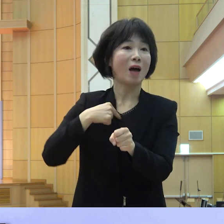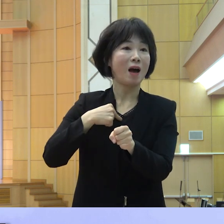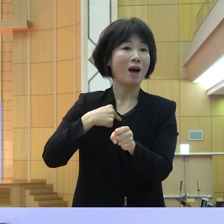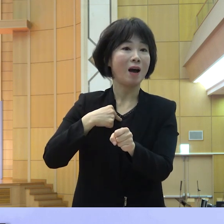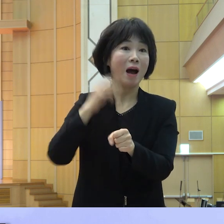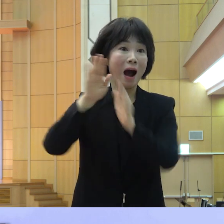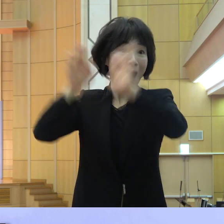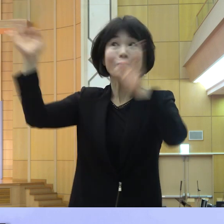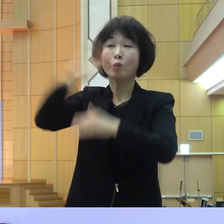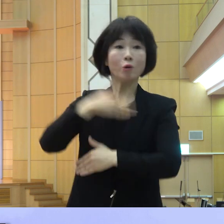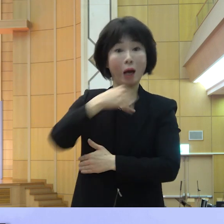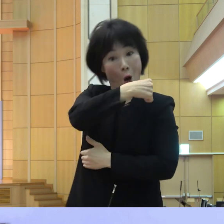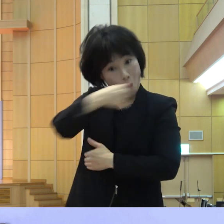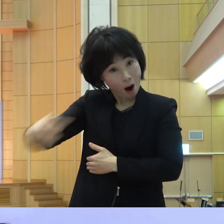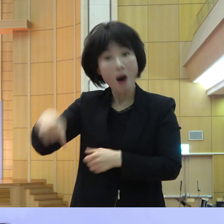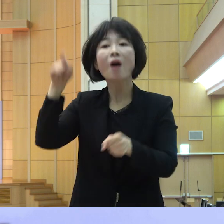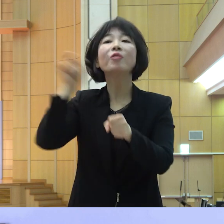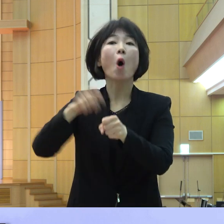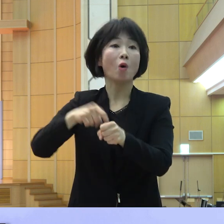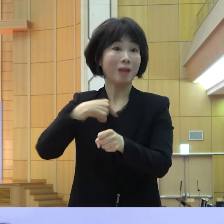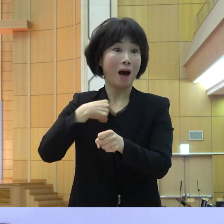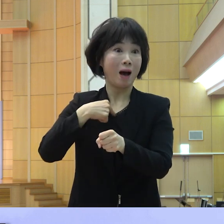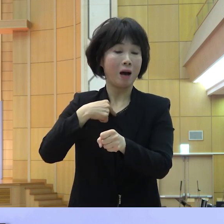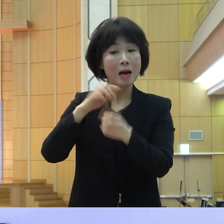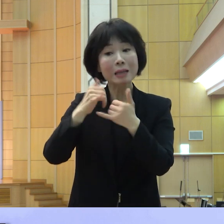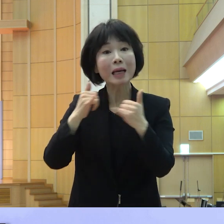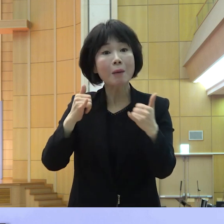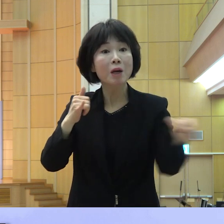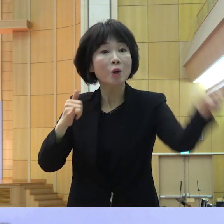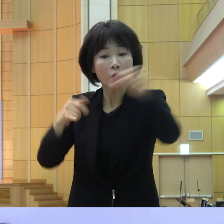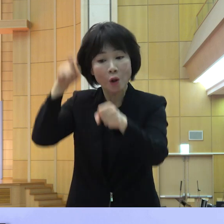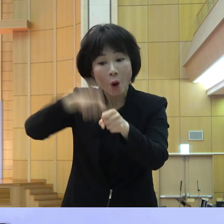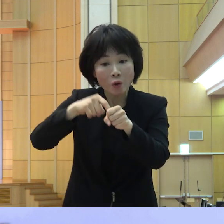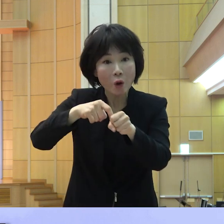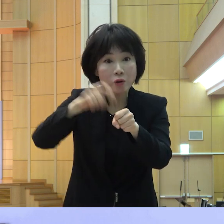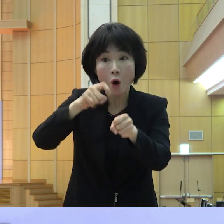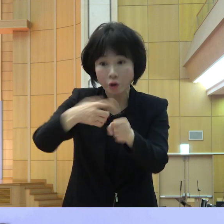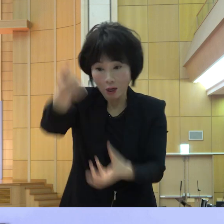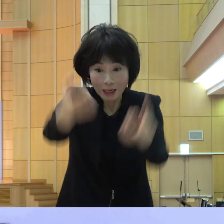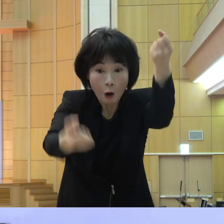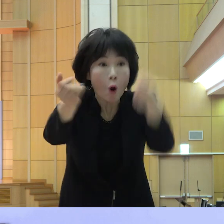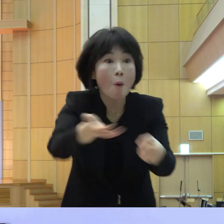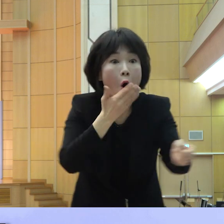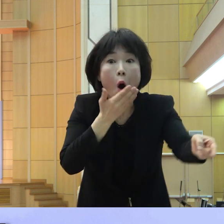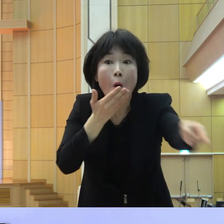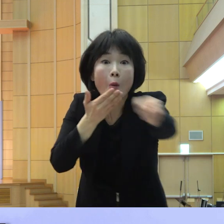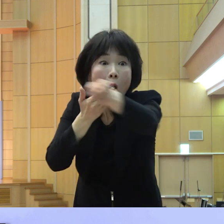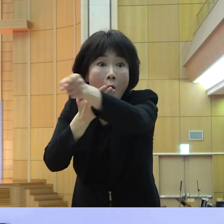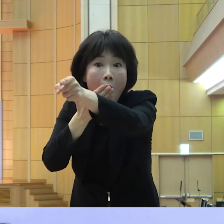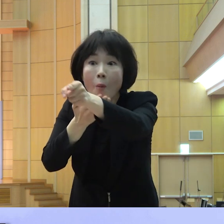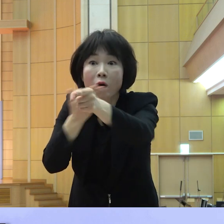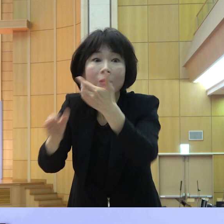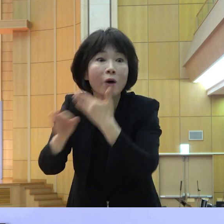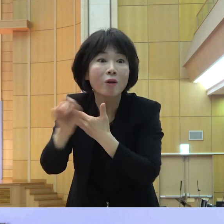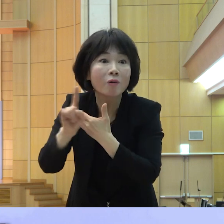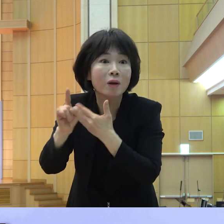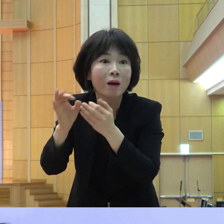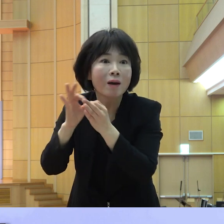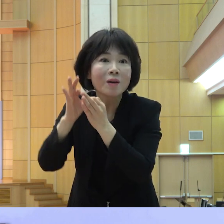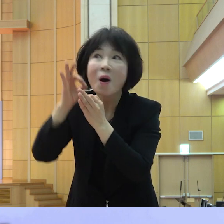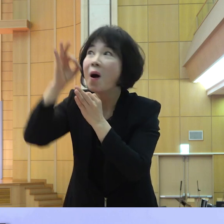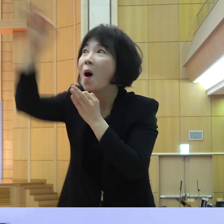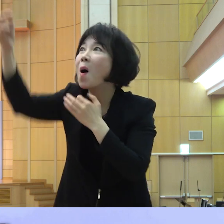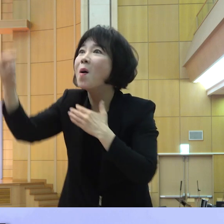예수님이 하늘로부터 내려온 산떡이니 사람이 이 떡을 먹으면 뭐하리라? 영생하리라. 예수님이